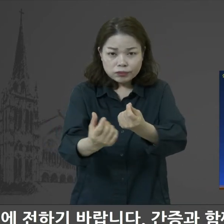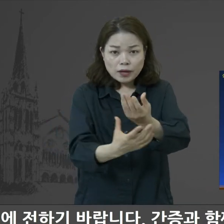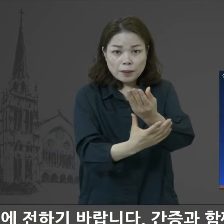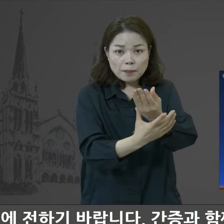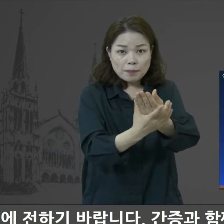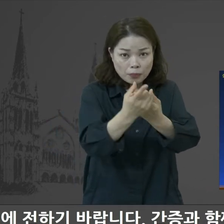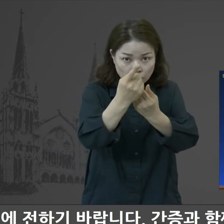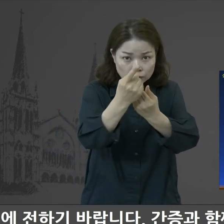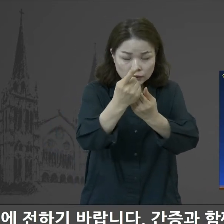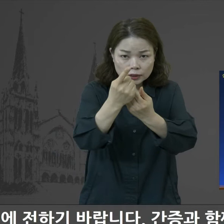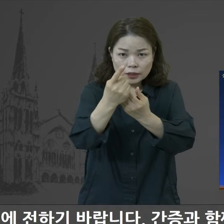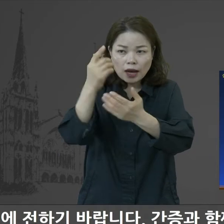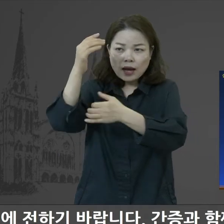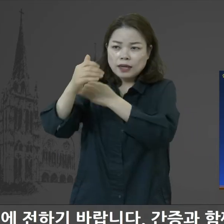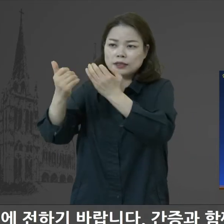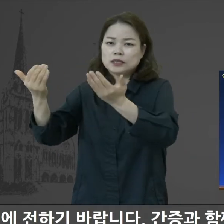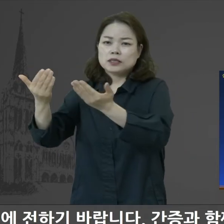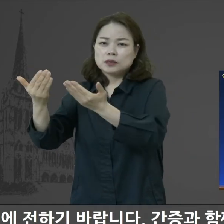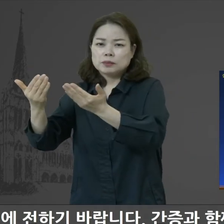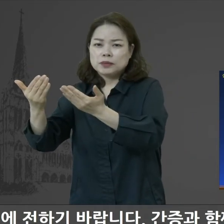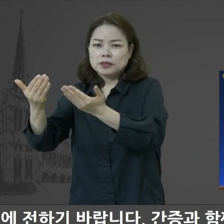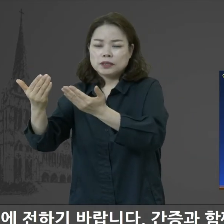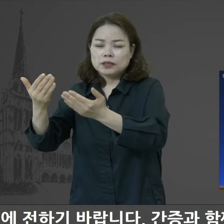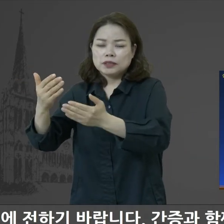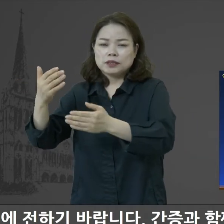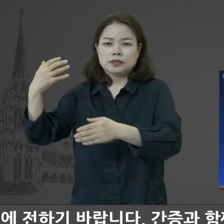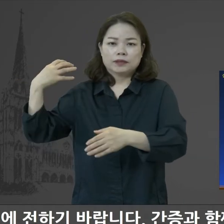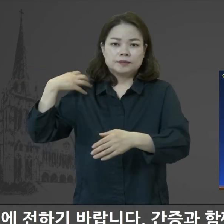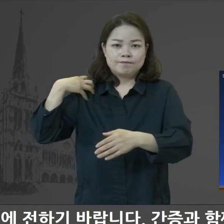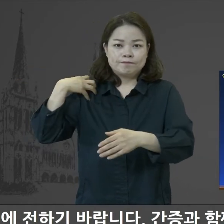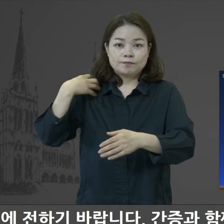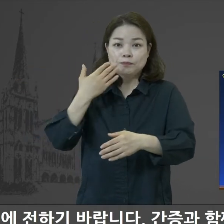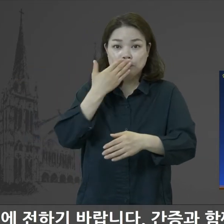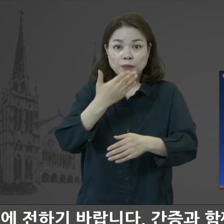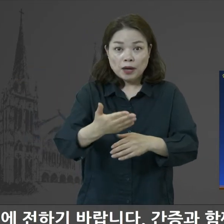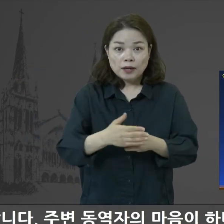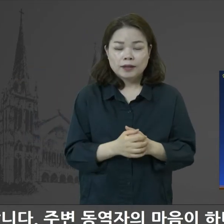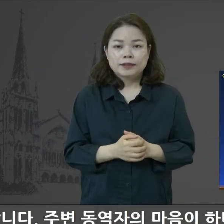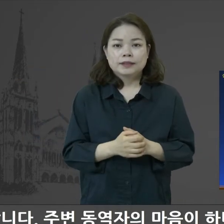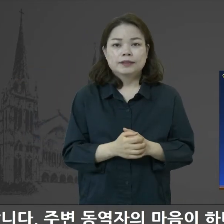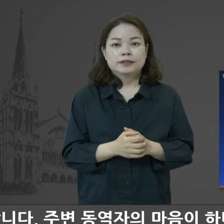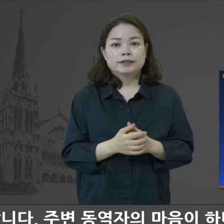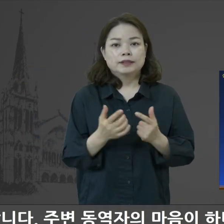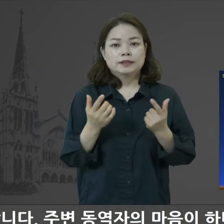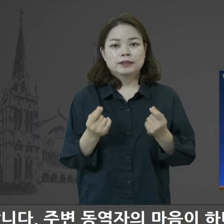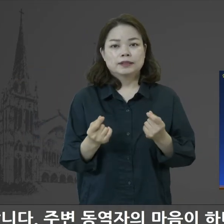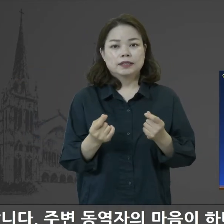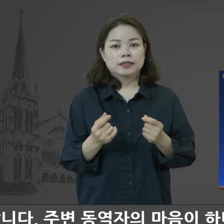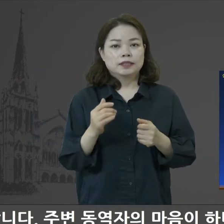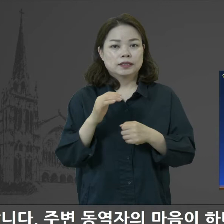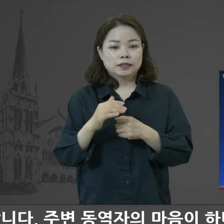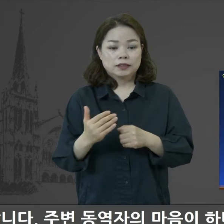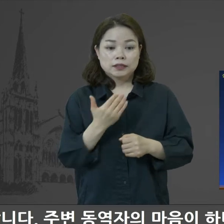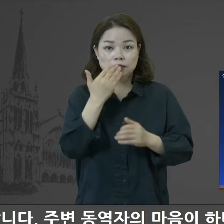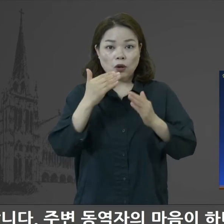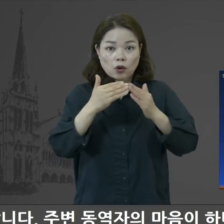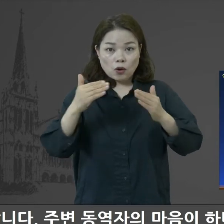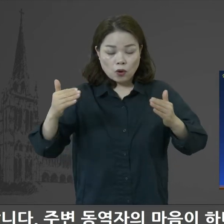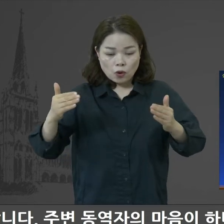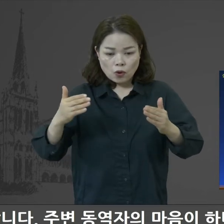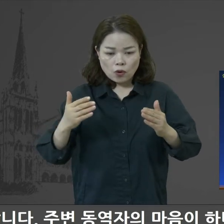하나님의 선하신 큰 일을 행하게 될 것이라 확신합니다. 이처럼 성벽 재건에